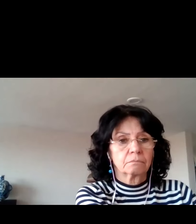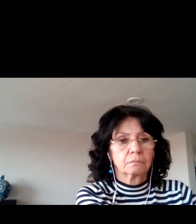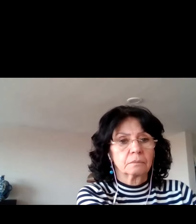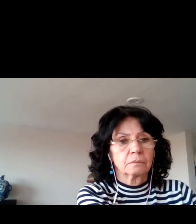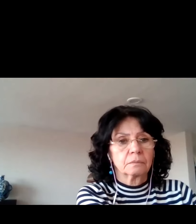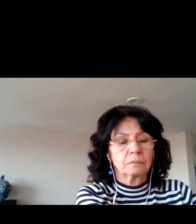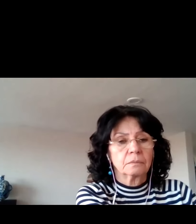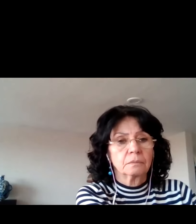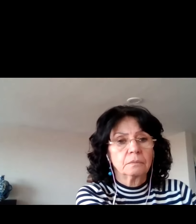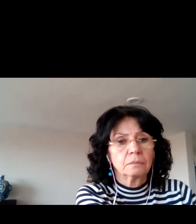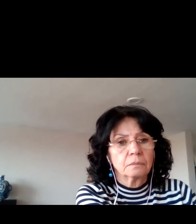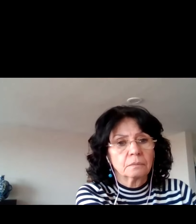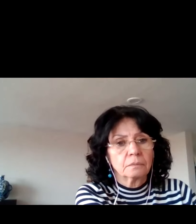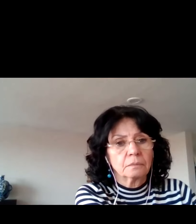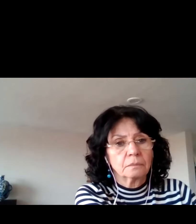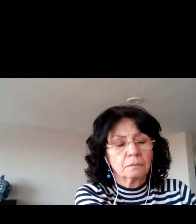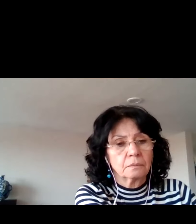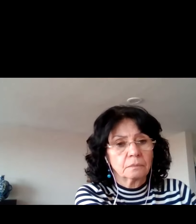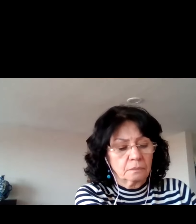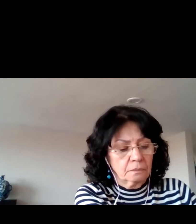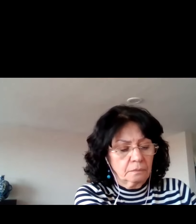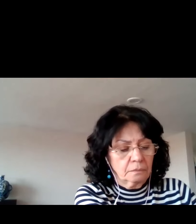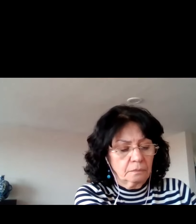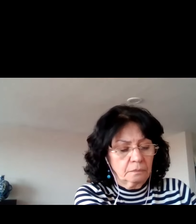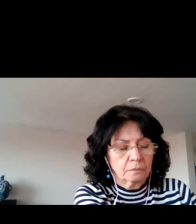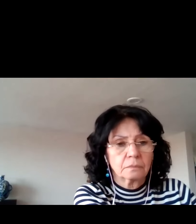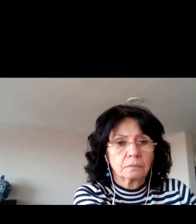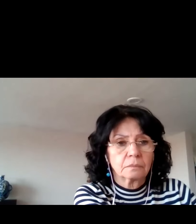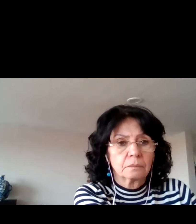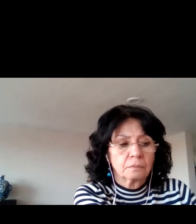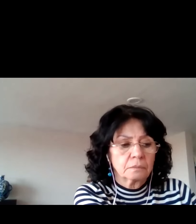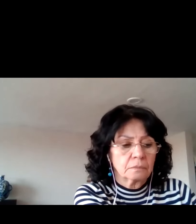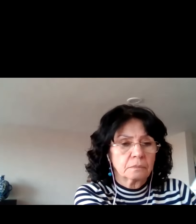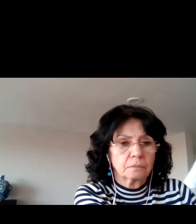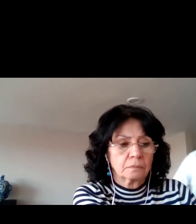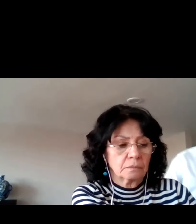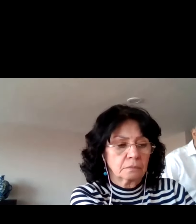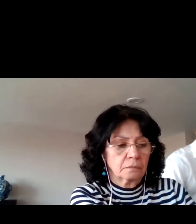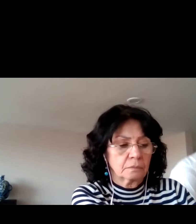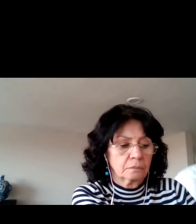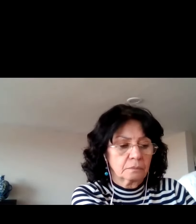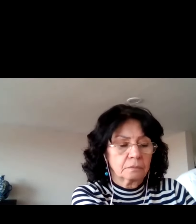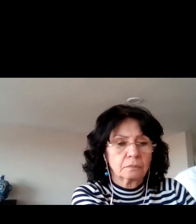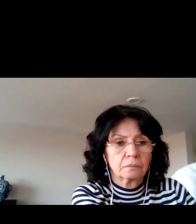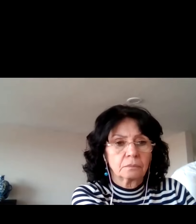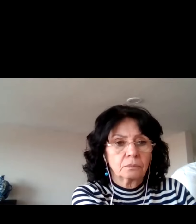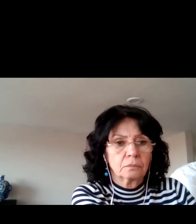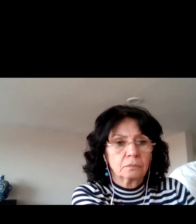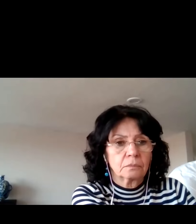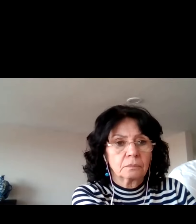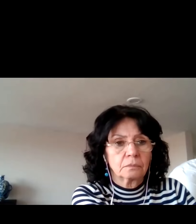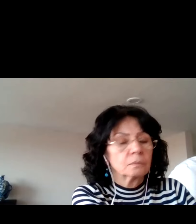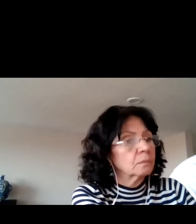así chiquitita, entonces, pues en ese momento, cuando necesitan nombrar un oficial de cumplimiento, pues fue en el momento en que ya lo hicieron, pero